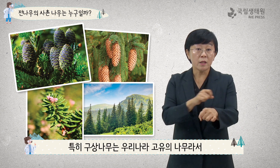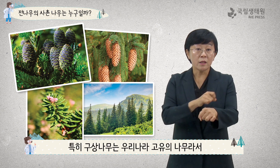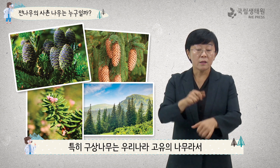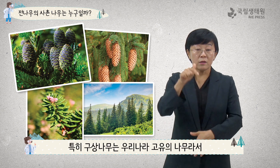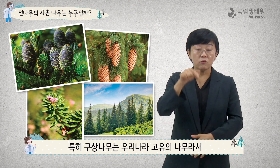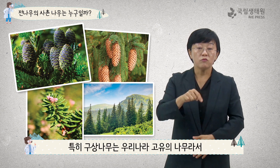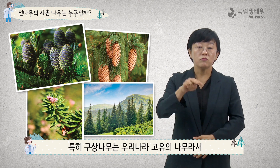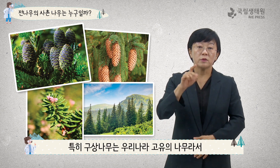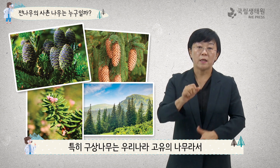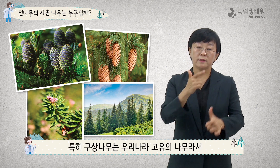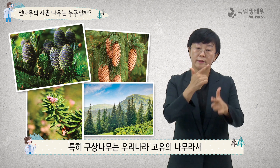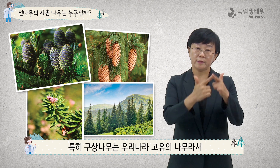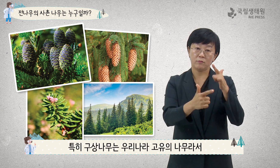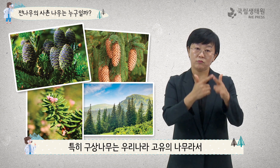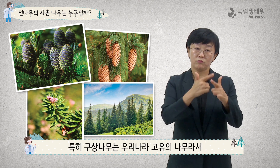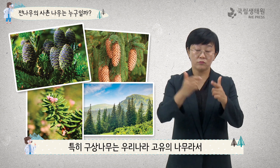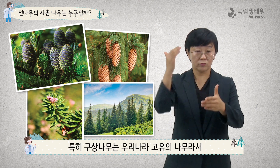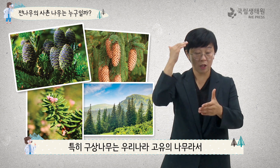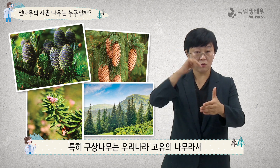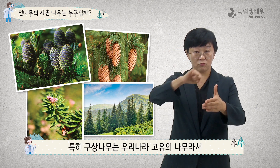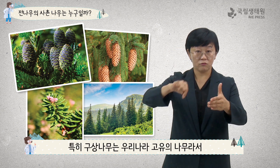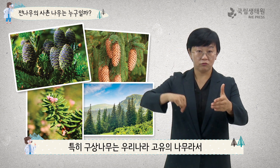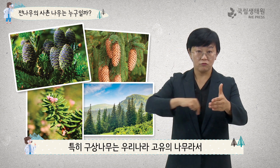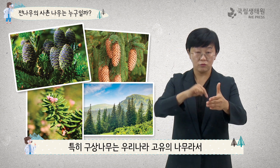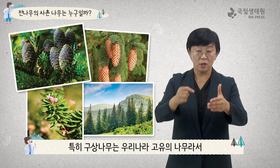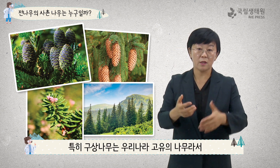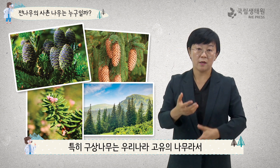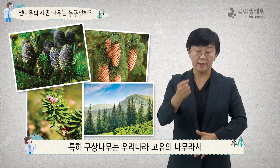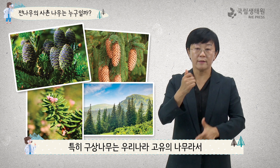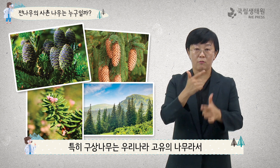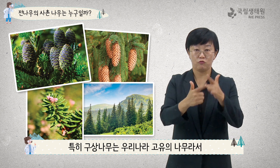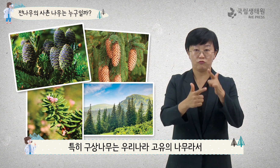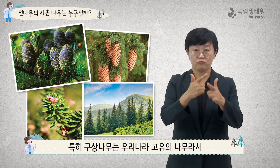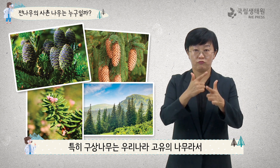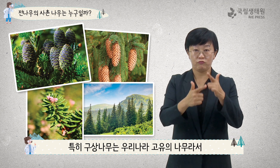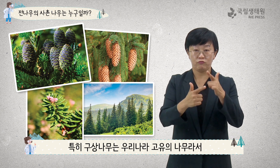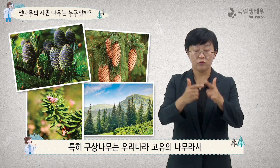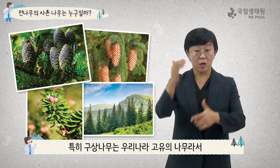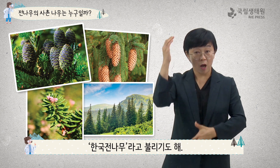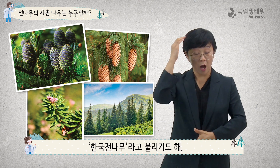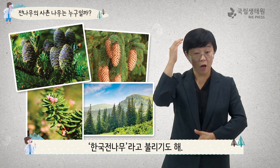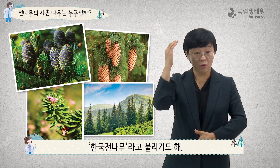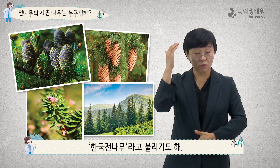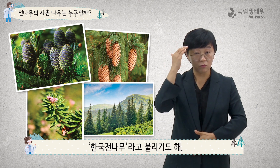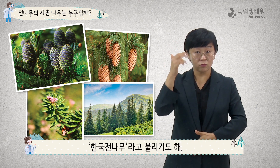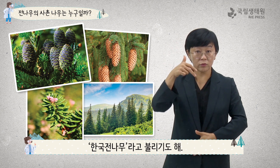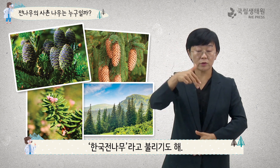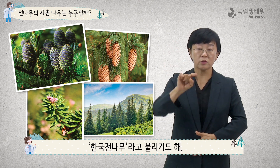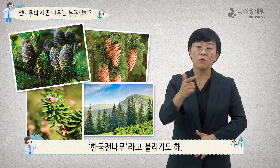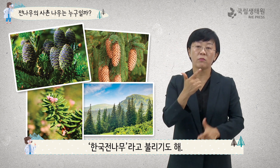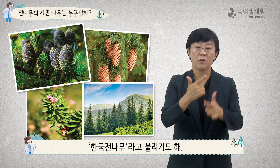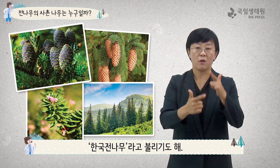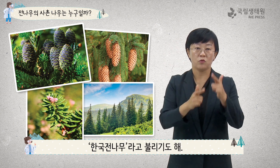특히 구상나무는 우리나라 고유의 나무라서 한국 전나무라고 불리기도